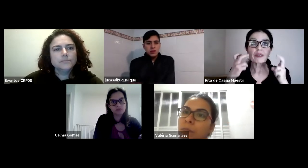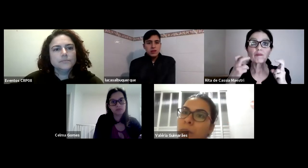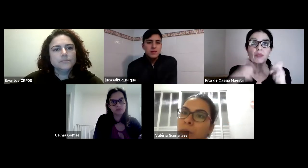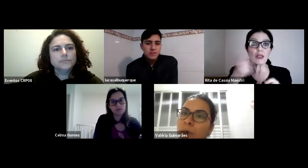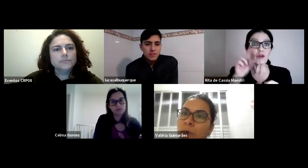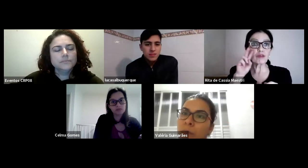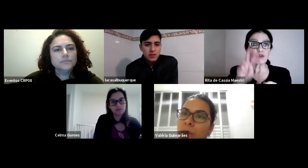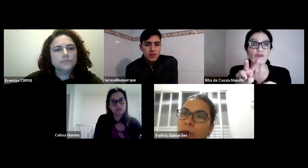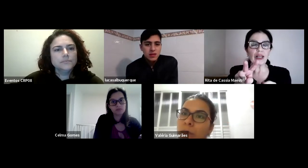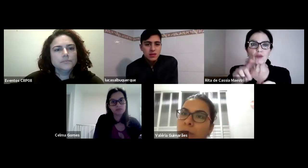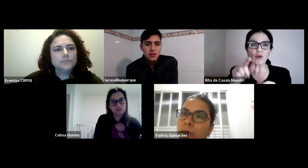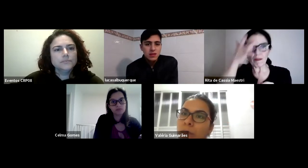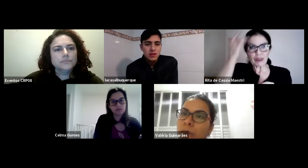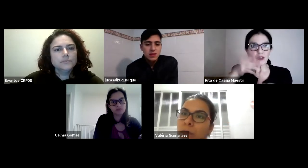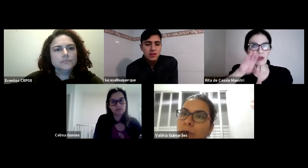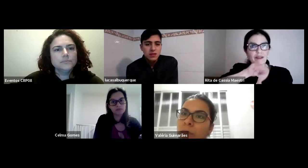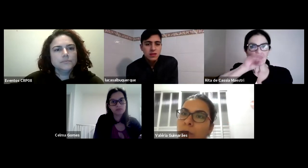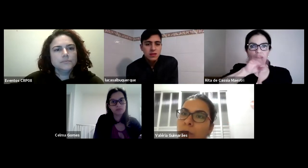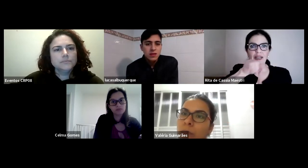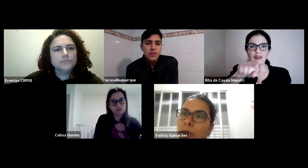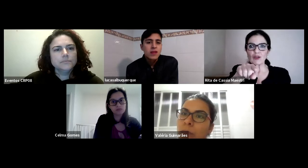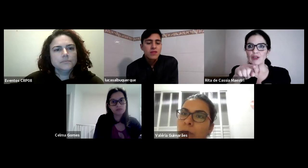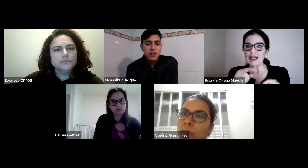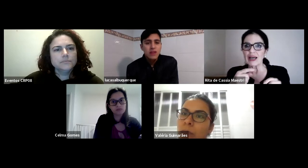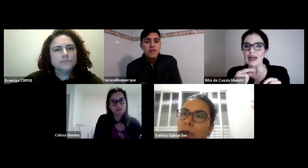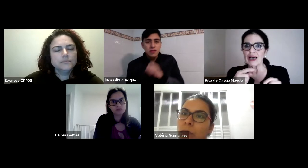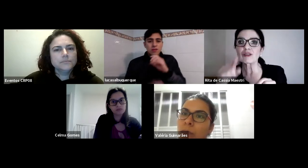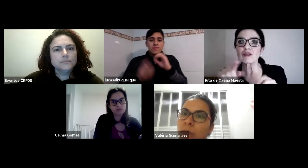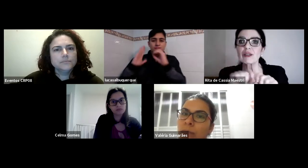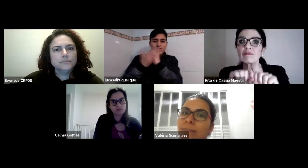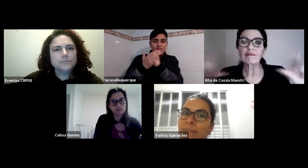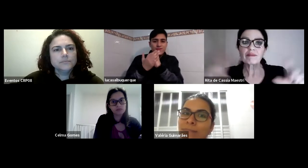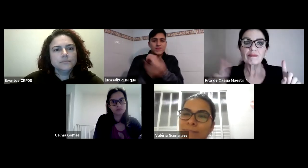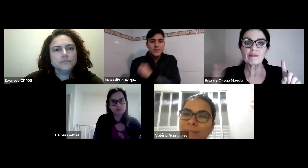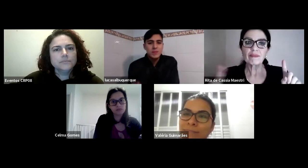agora, por exemplo, eu estou feito. Eu não vi quem falou.